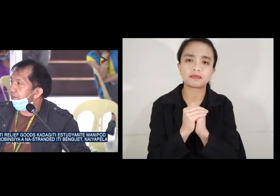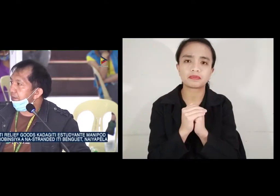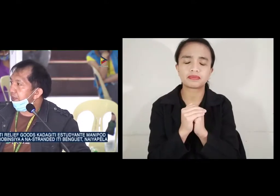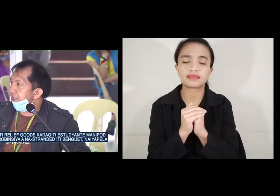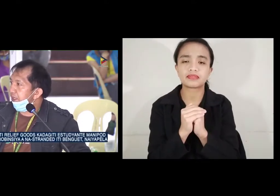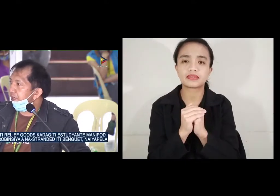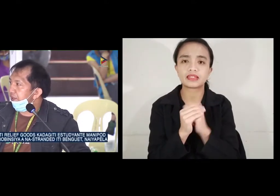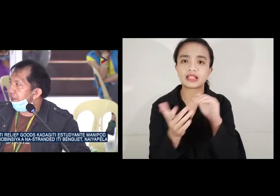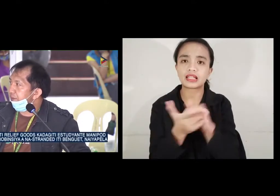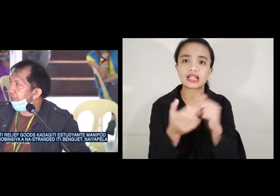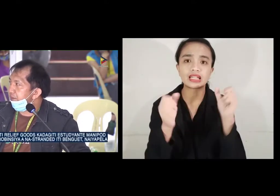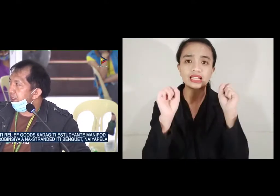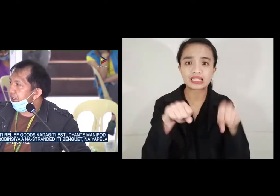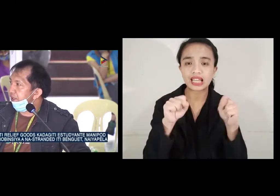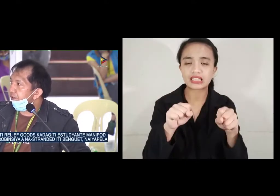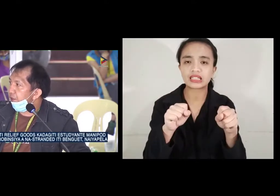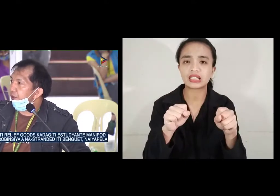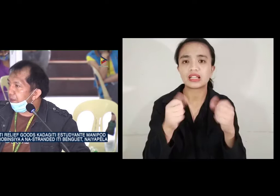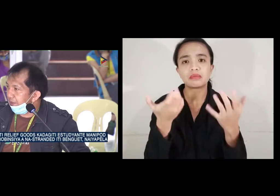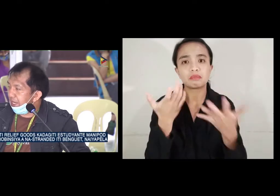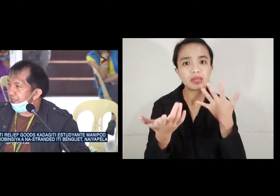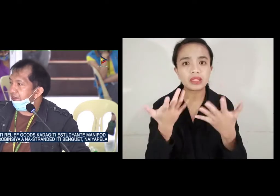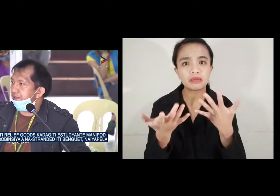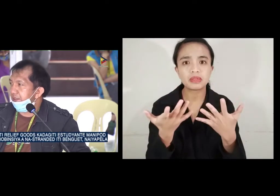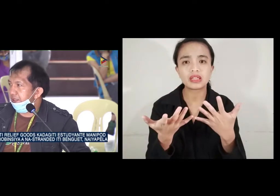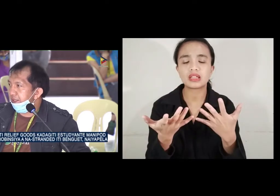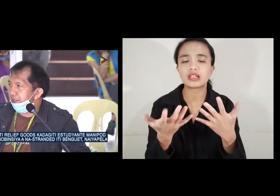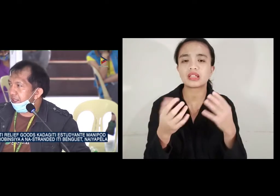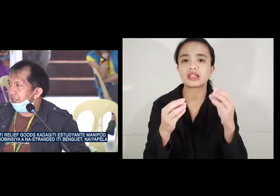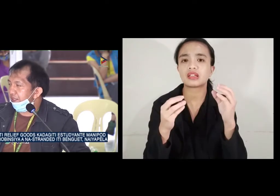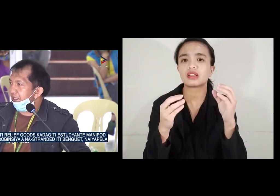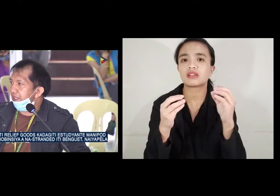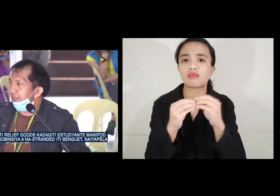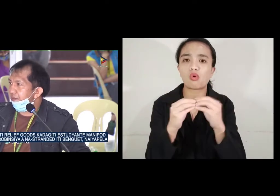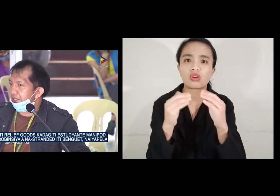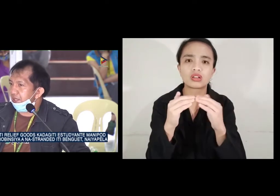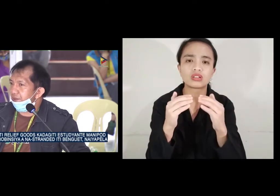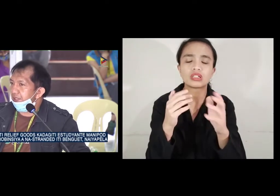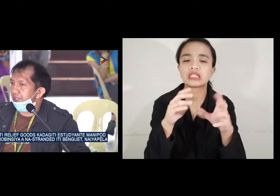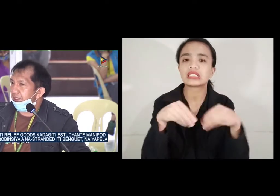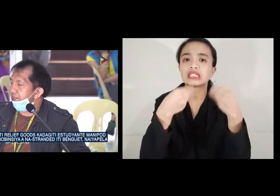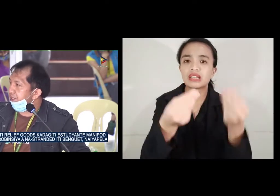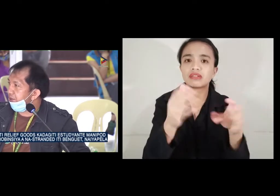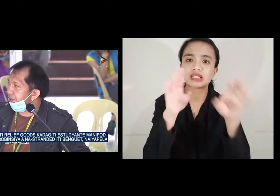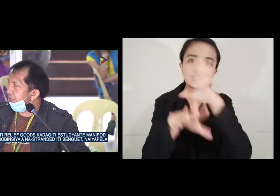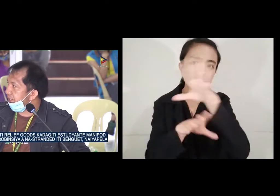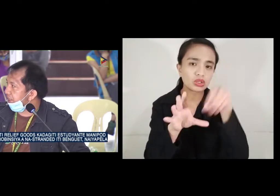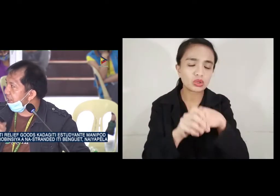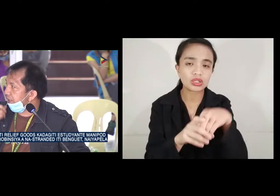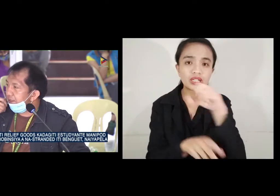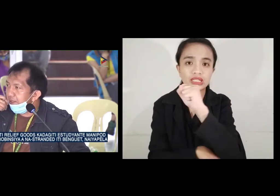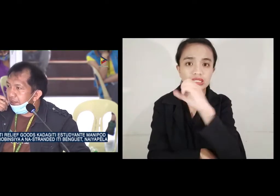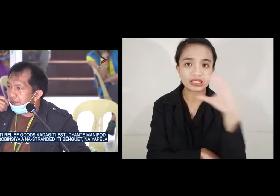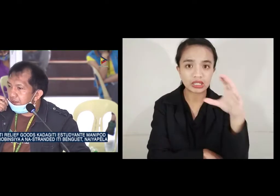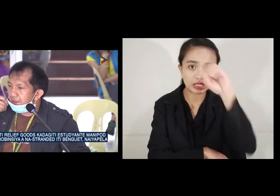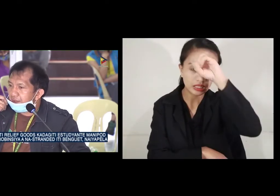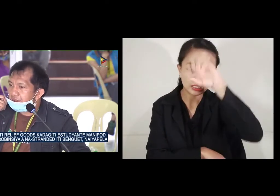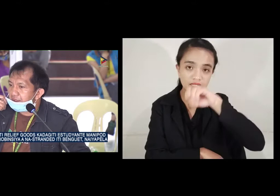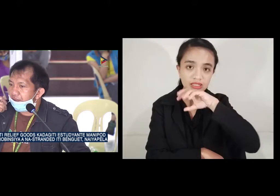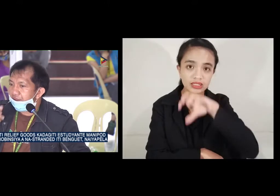Trinidad and the possibility of going beyond the criteria na masapag ada ti senior citizen,